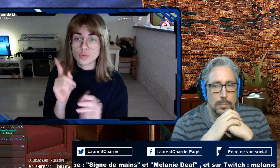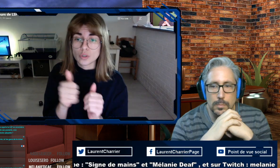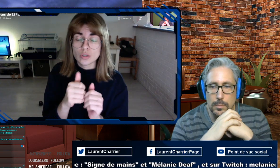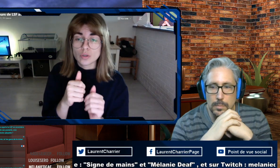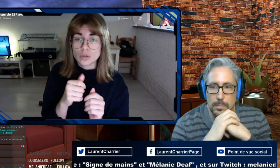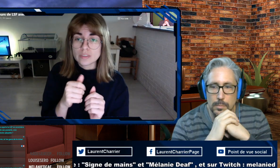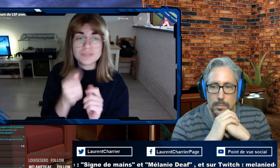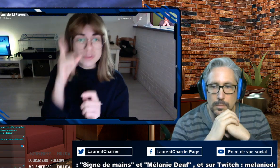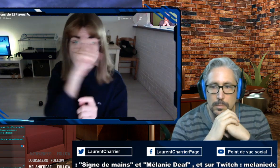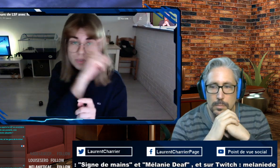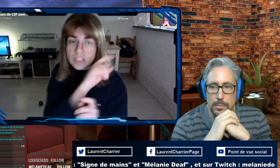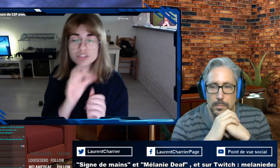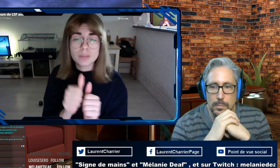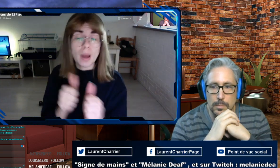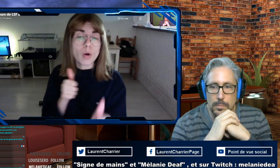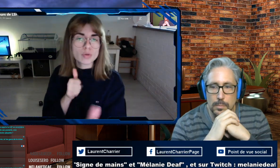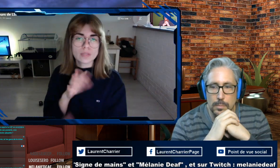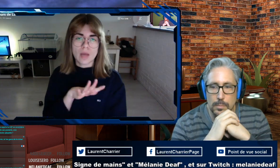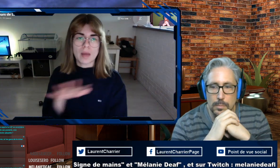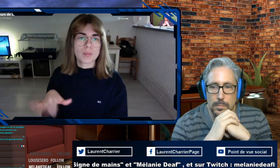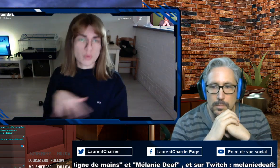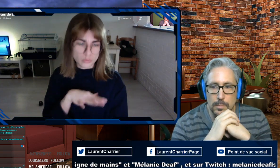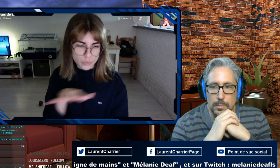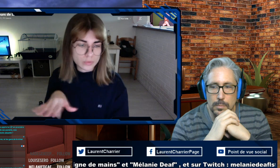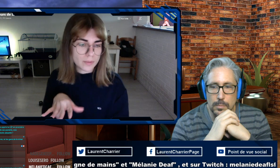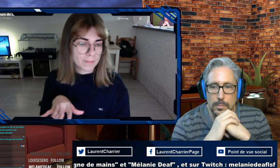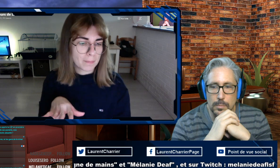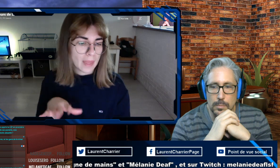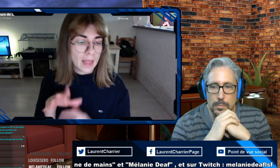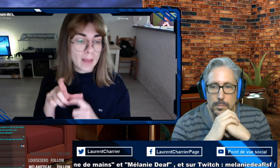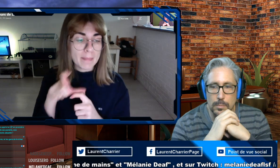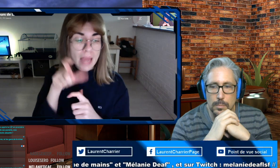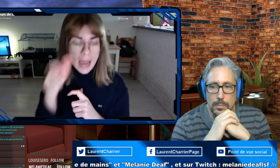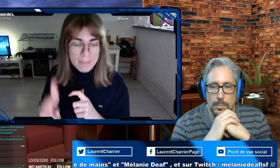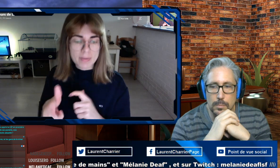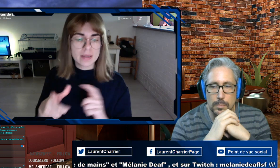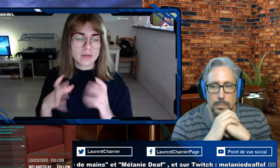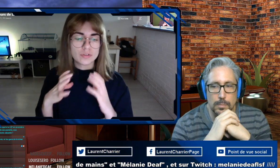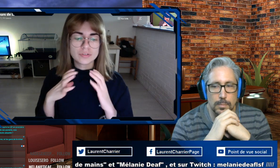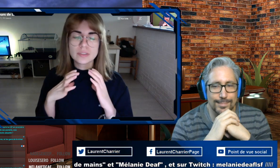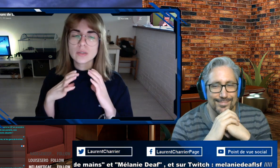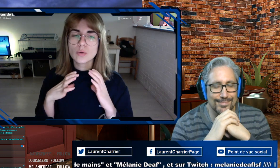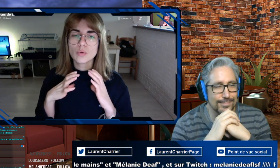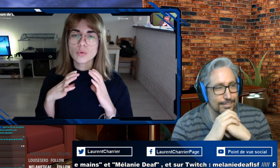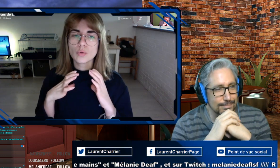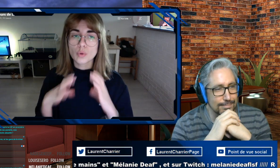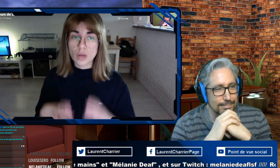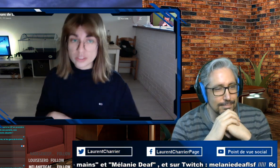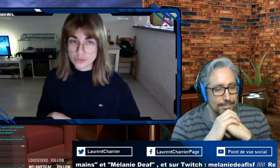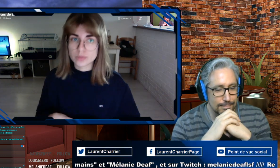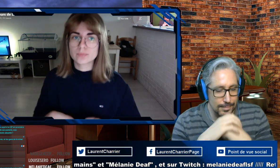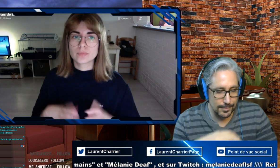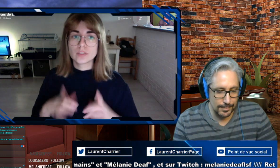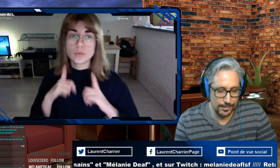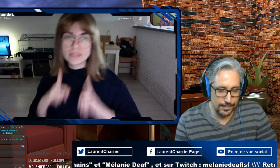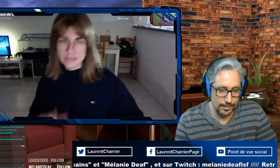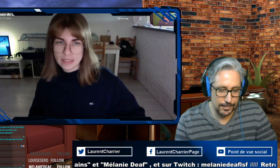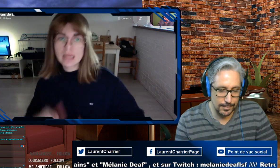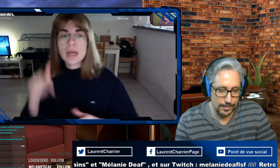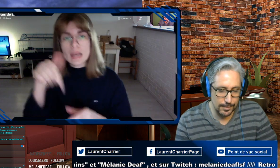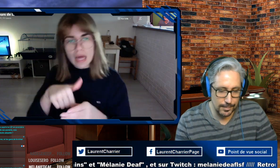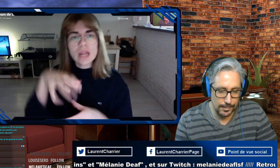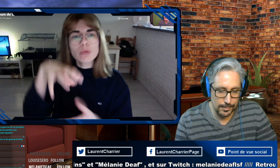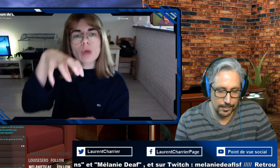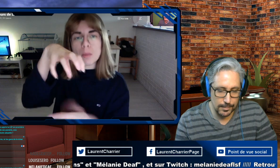de difficultés, je n'étais pas en retard par rapport à d'autres. Mais après, quand j'étais au collège, au